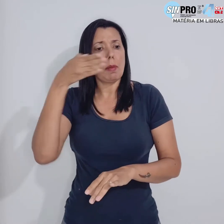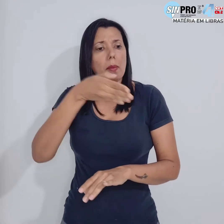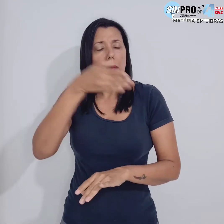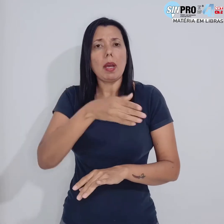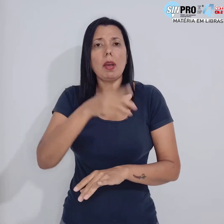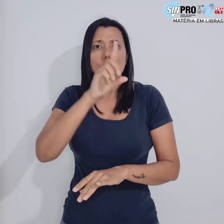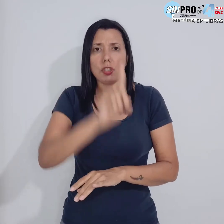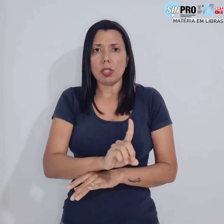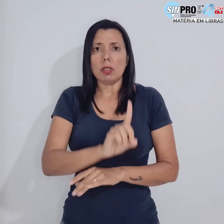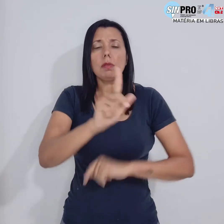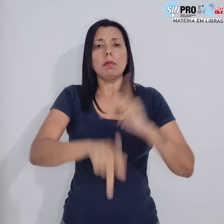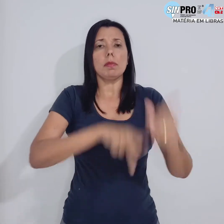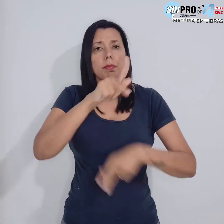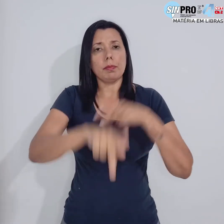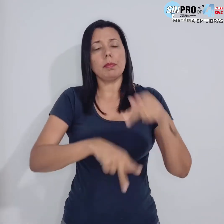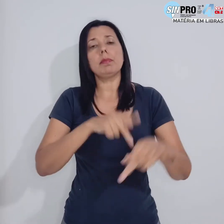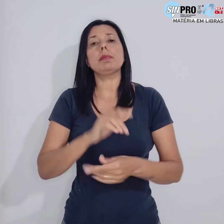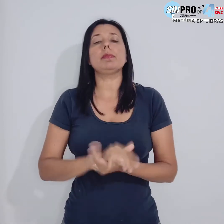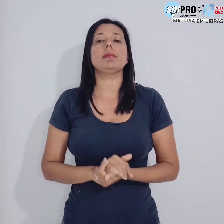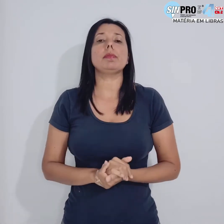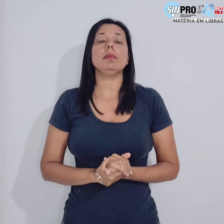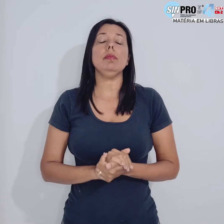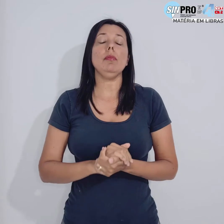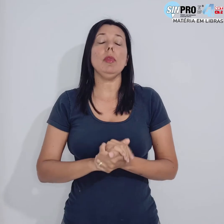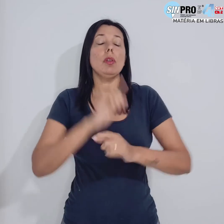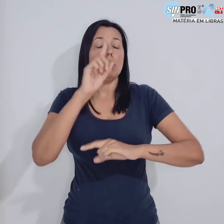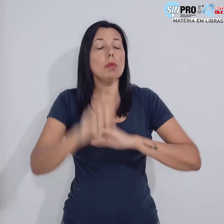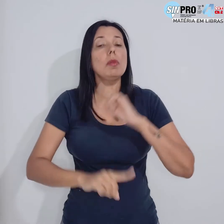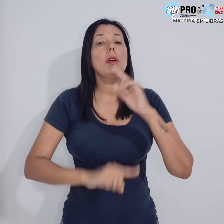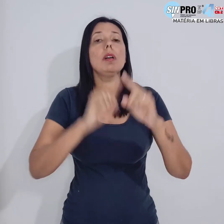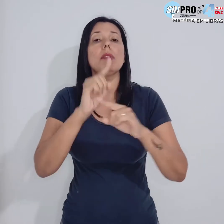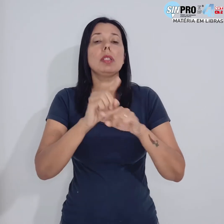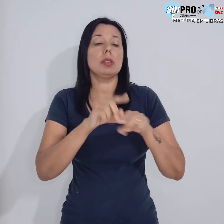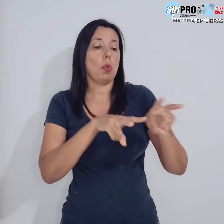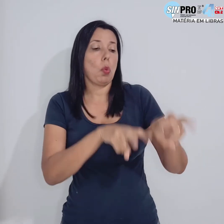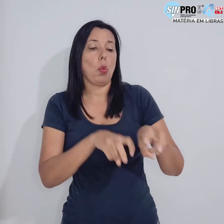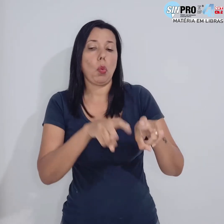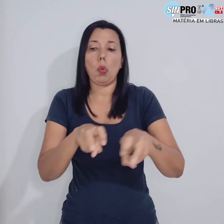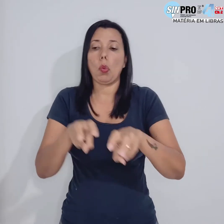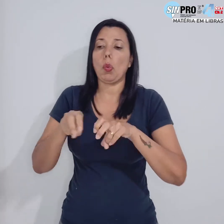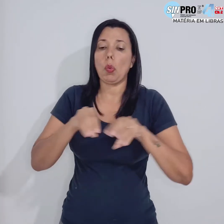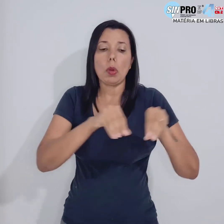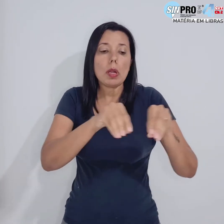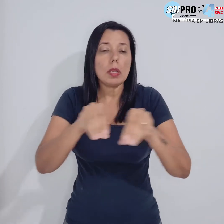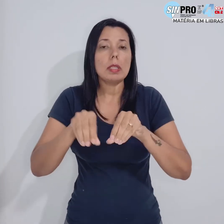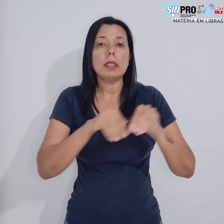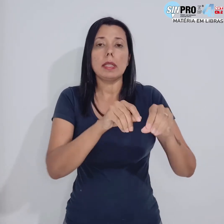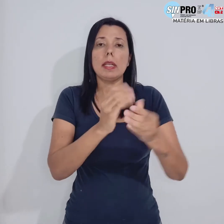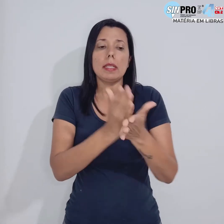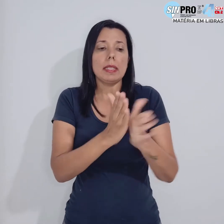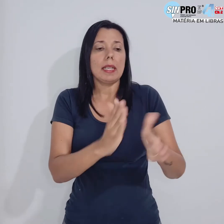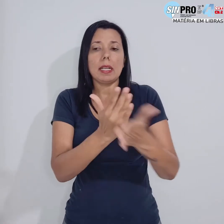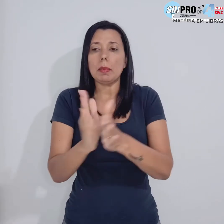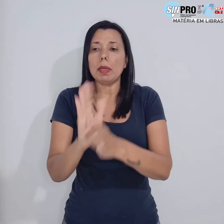os direitos da população. Com o avanço do agronegócio sobre suas terras, o desmatamento,